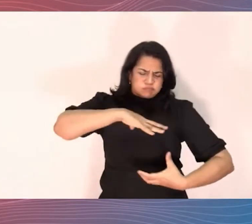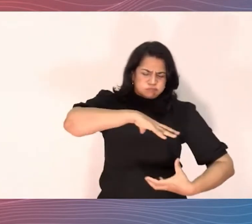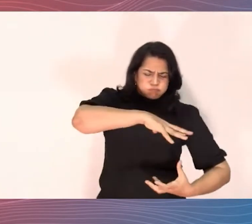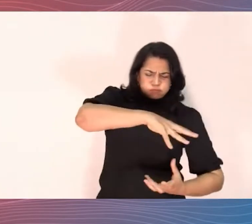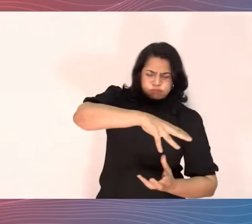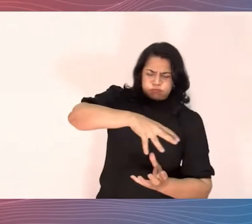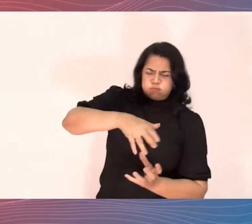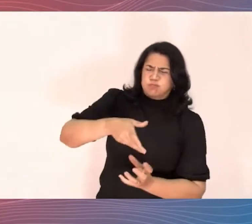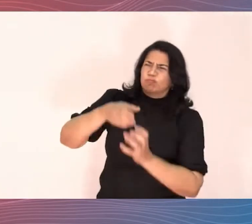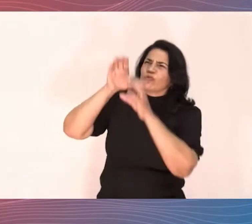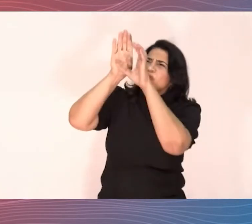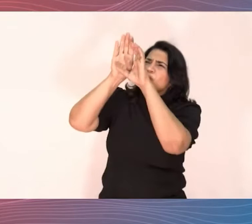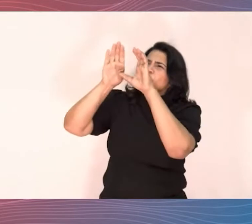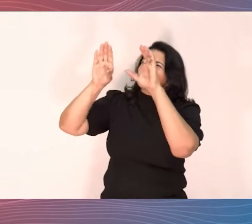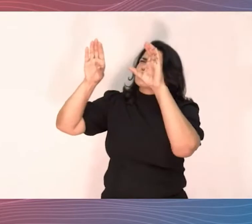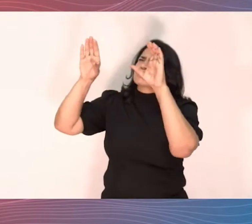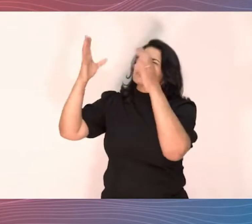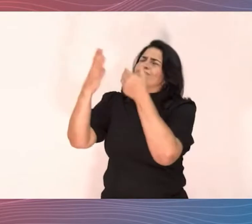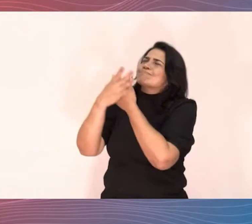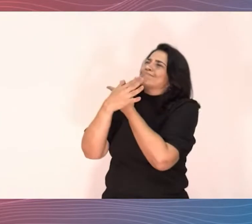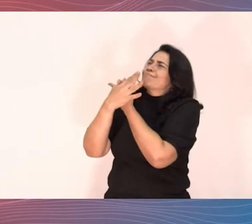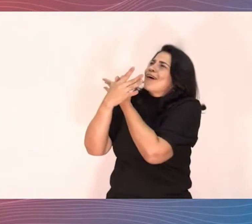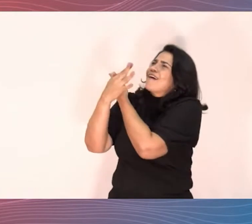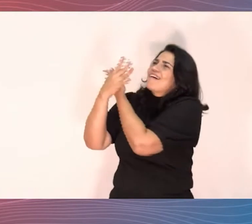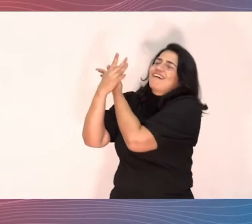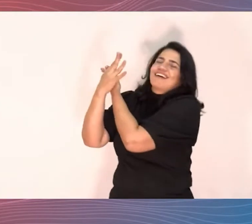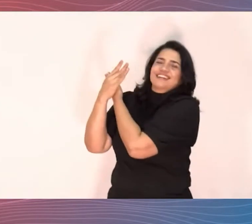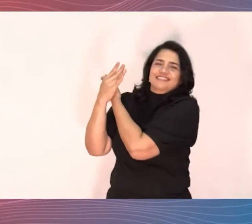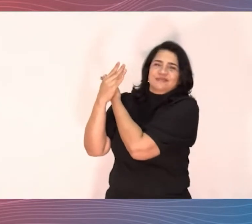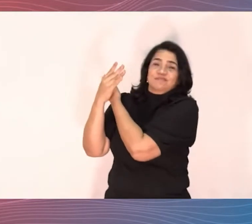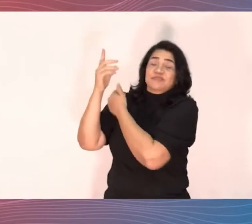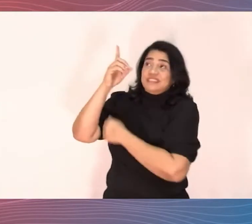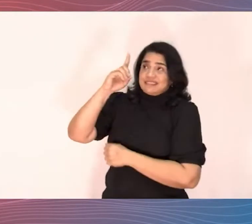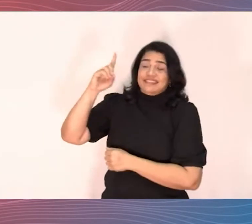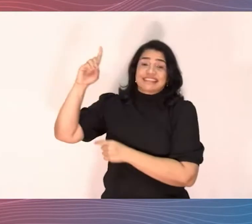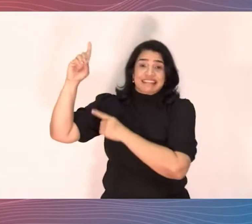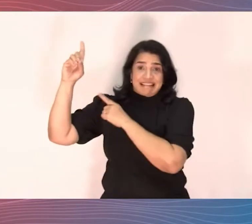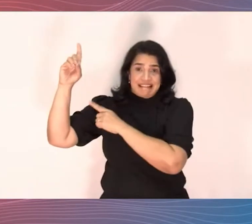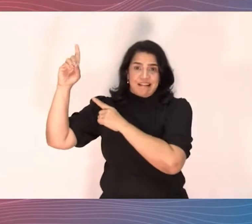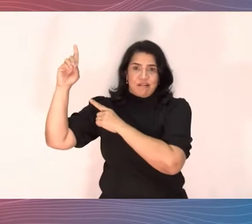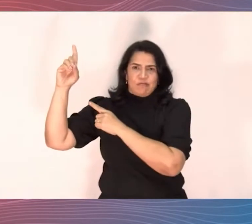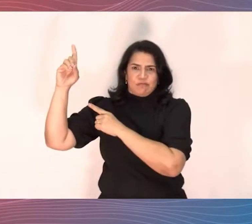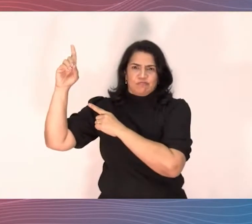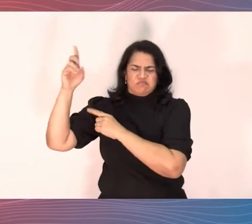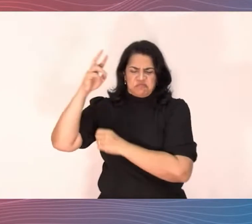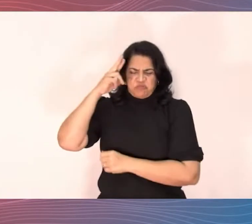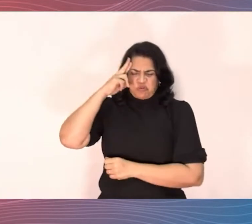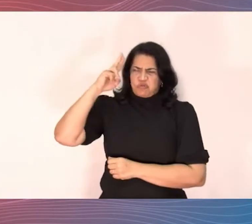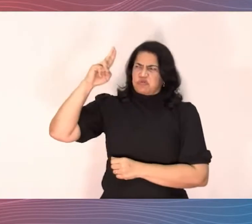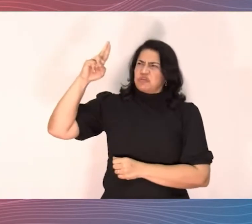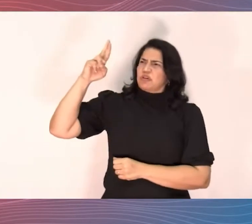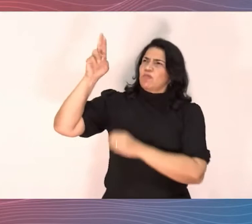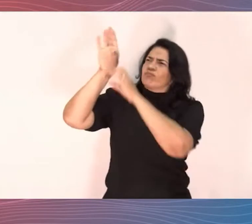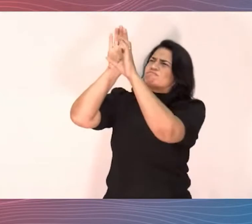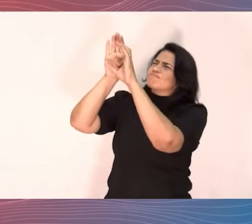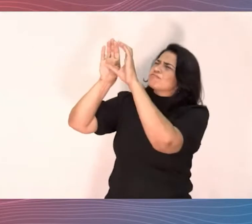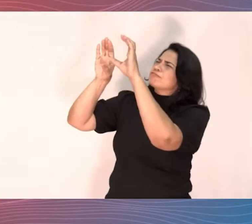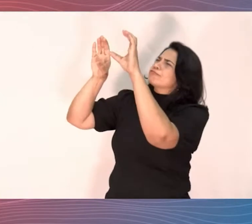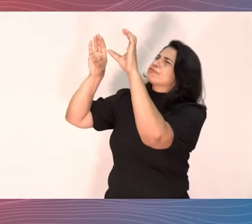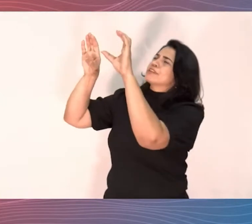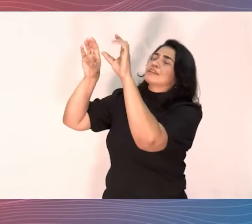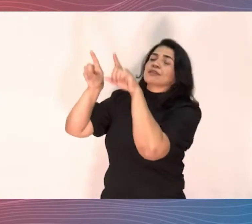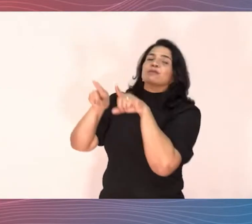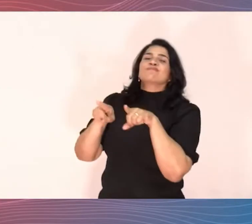existe, sendo ele o quê? Sendo ele Senhor do céu e da terra.